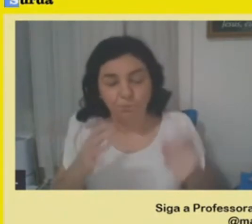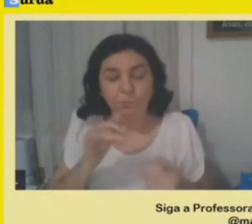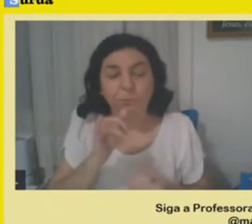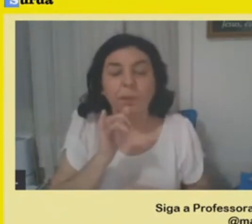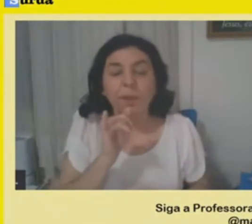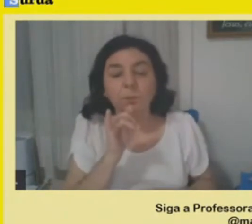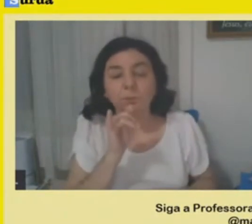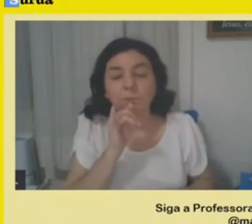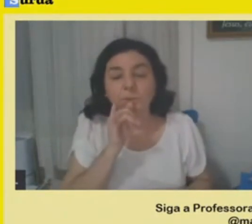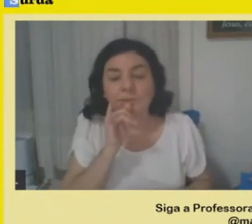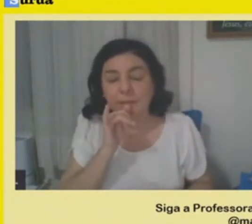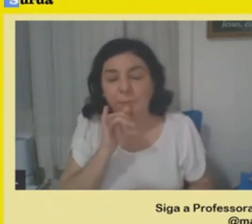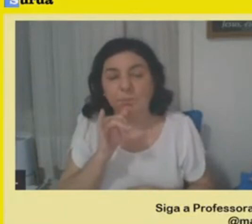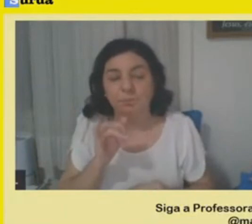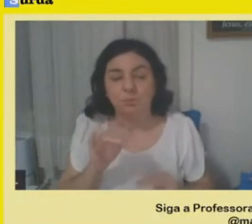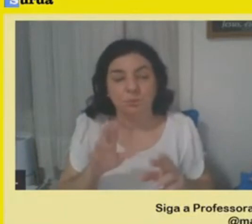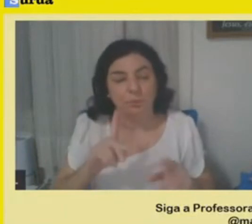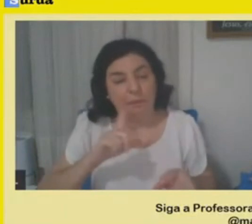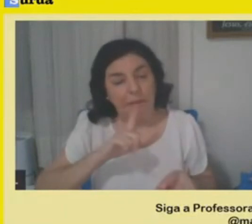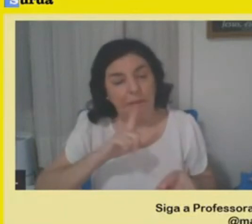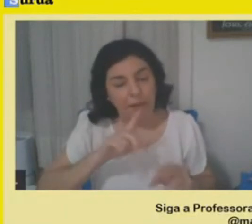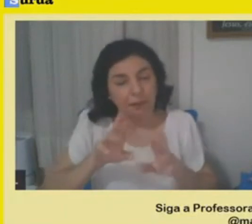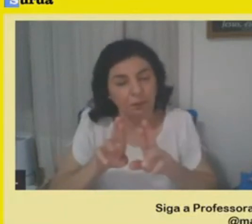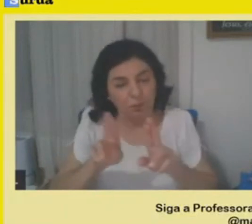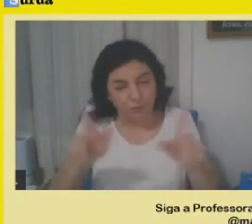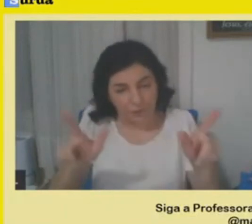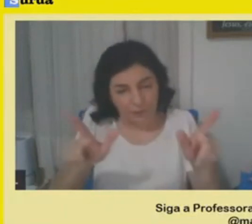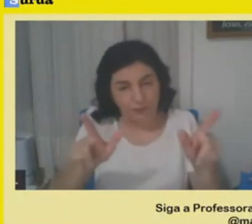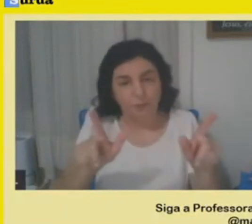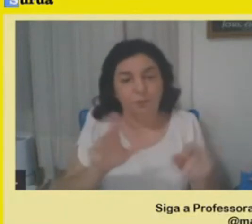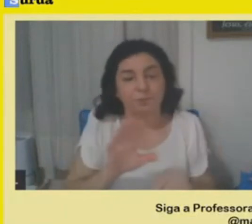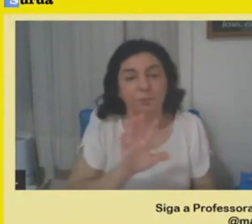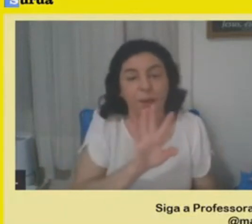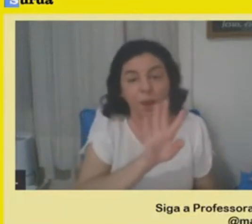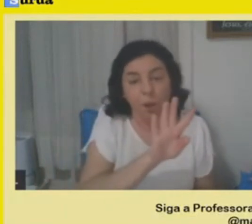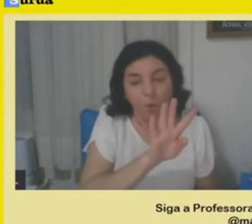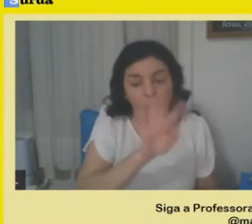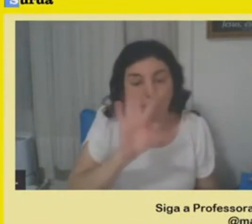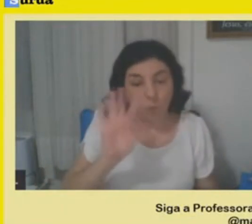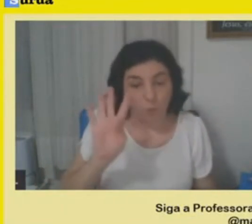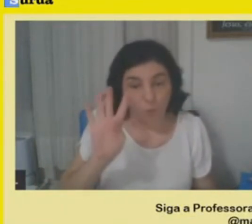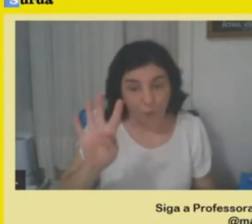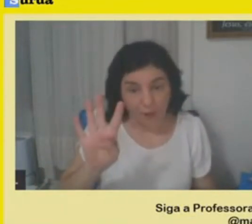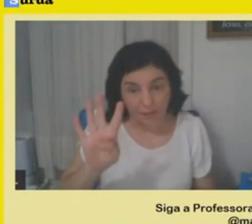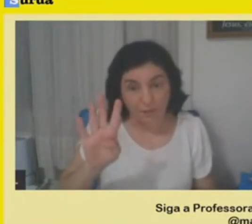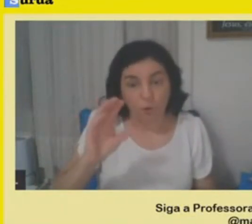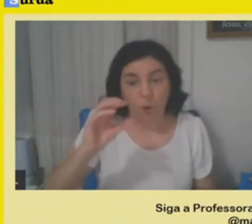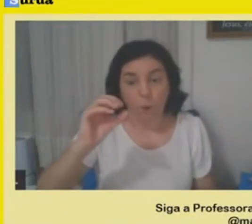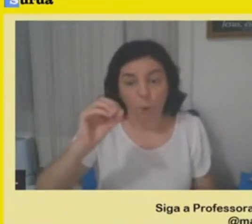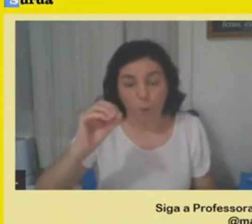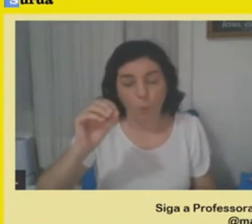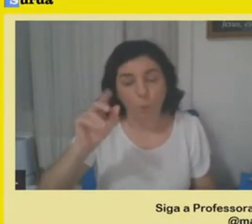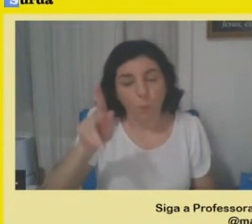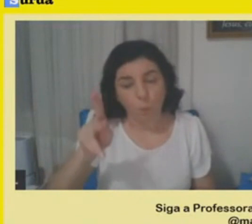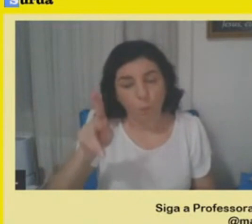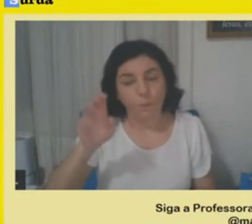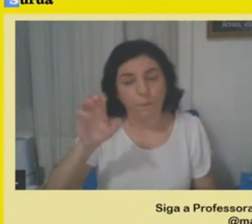para as situações, os problemas lá. Qual é o sinal mesmo para os dois?